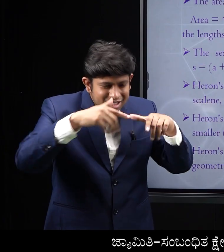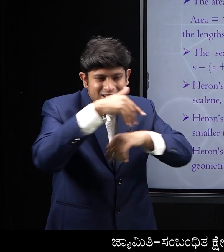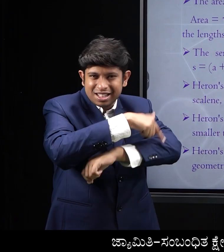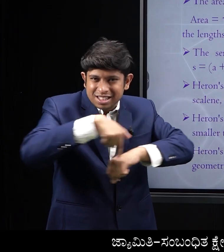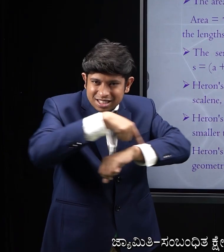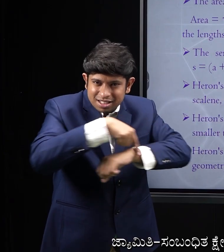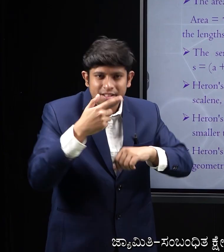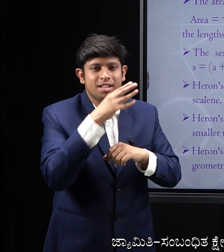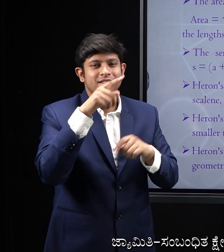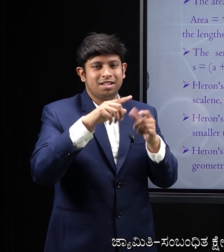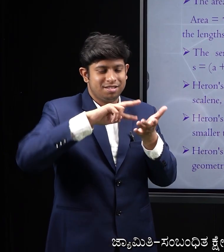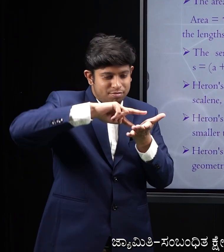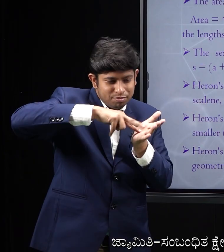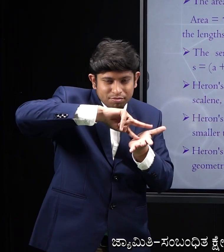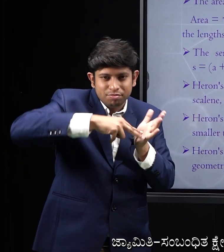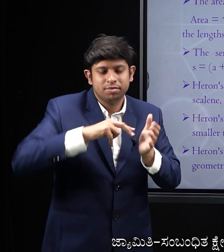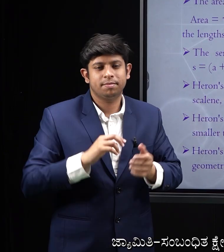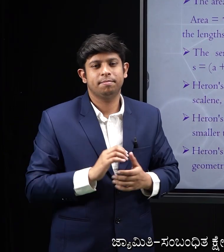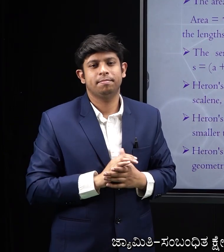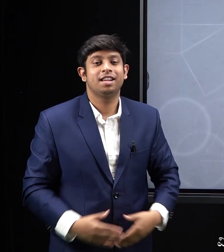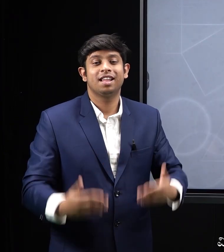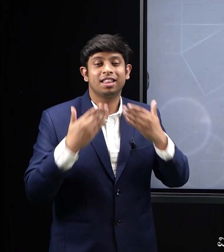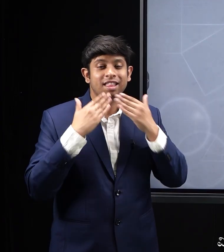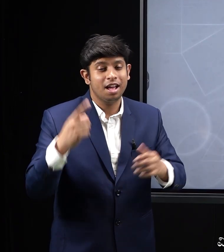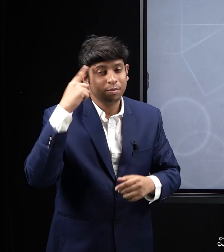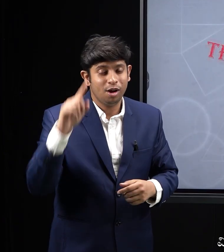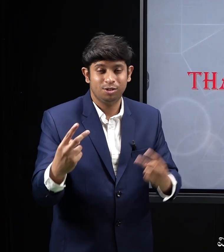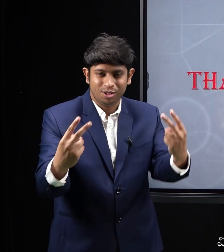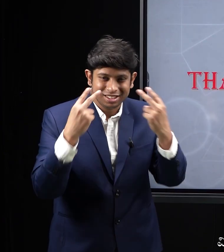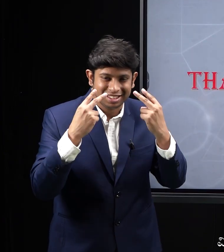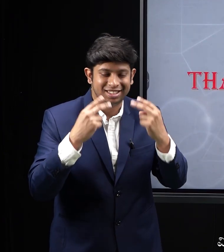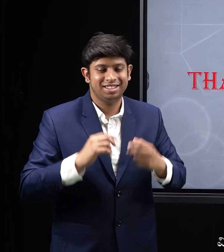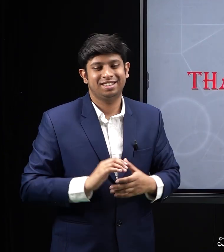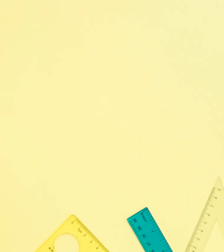ಅಪ್ಲಿಕೇಶನ್ಗಳನ್ನು ಕಂಡುಕೊಳ್ಳುತ್ತದೆ. ವೀಕ್ಷಿಸಿದ್ದಕ್ಕಾಗಿ ವಂದನೆಗಳು.